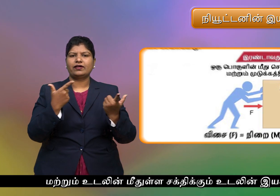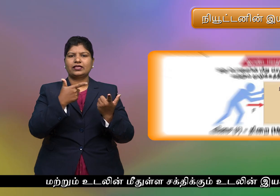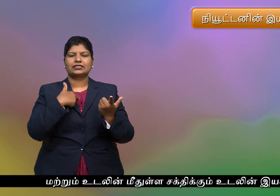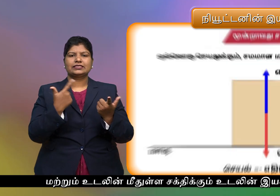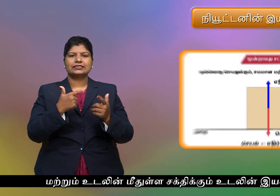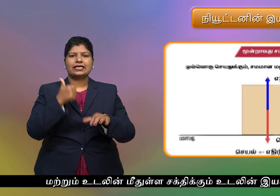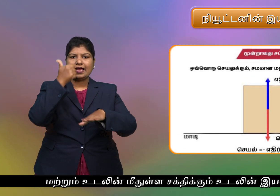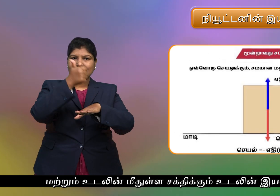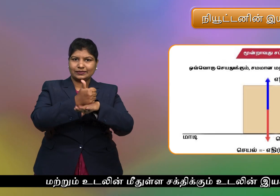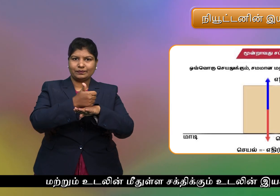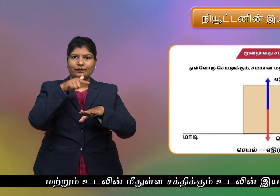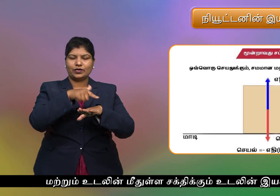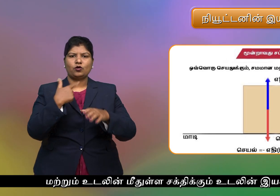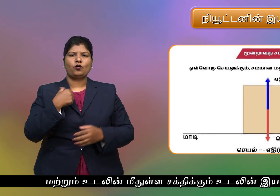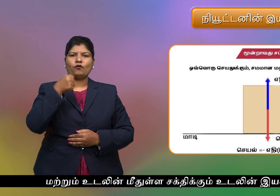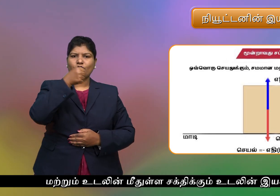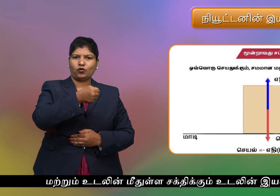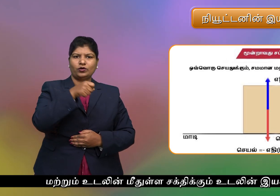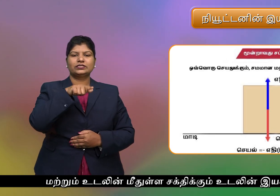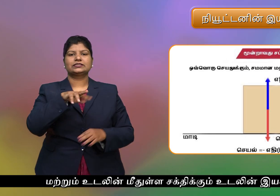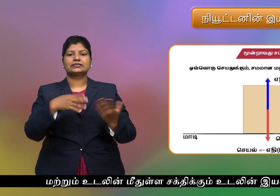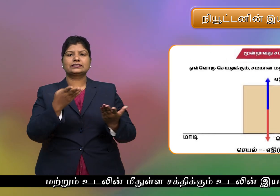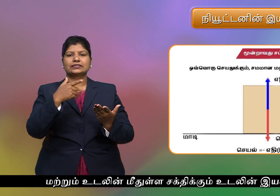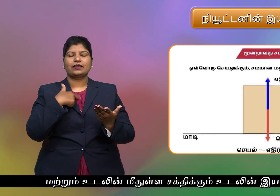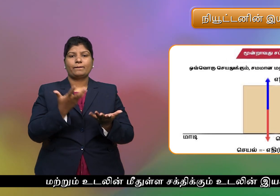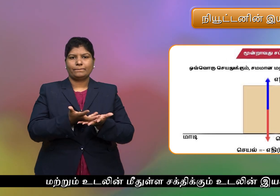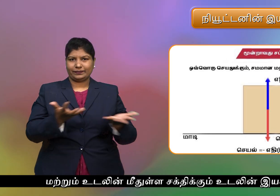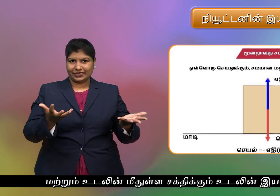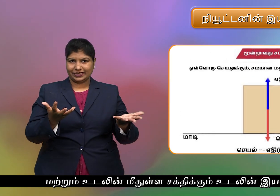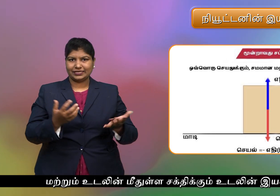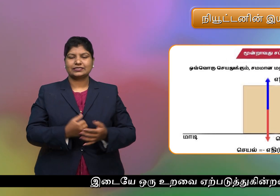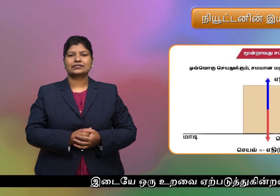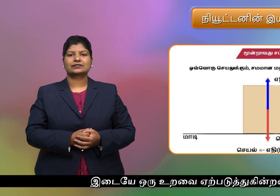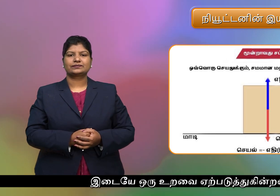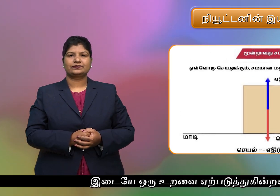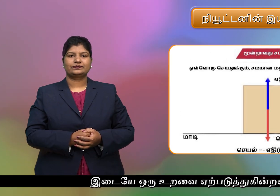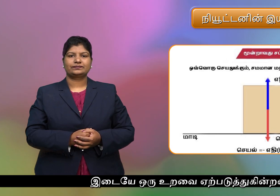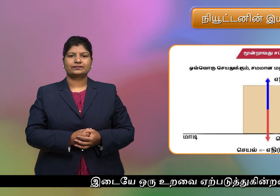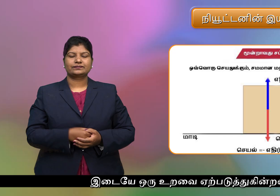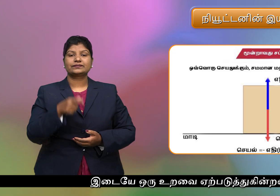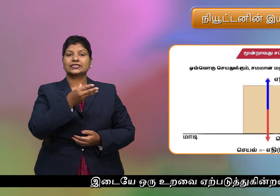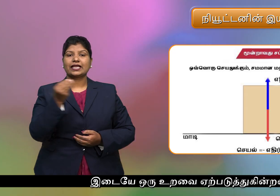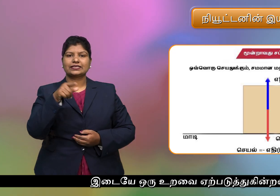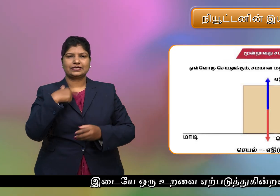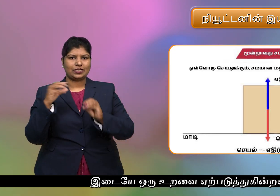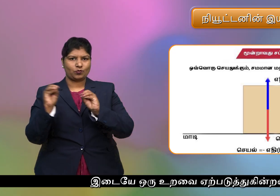மற்றும் உடலின் மீதுள்ள விசைக்கும் உடலின் இயக்கத்திற்கும் இடையே ஒரு உறவை ஏற்படுத்துகின்றன.